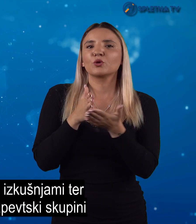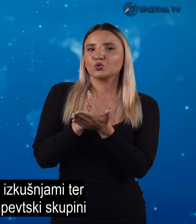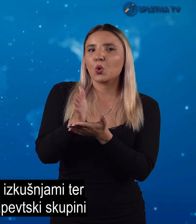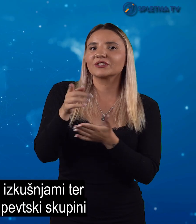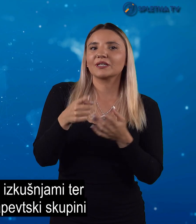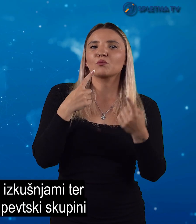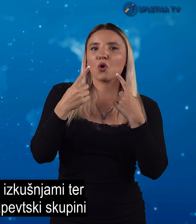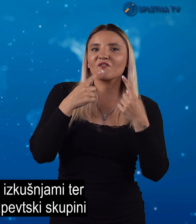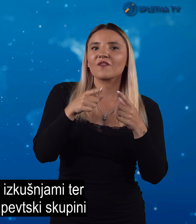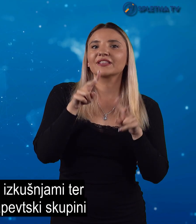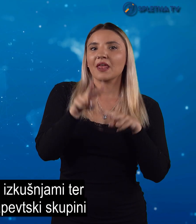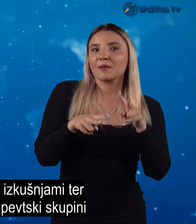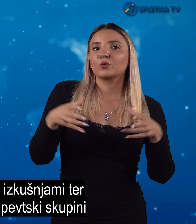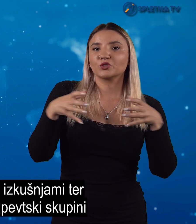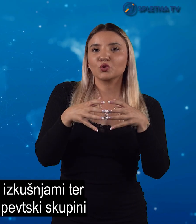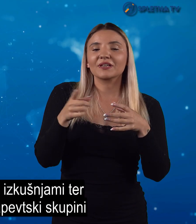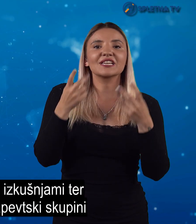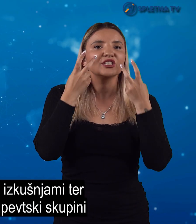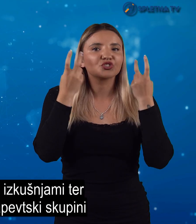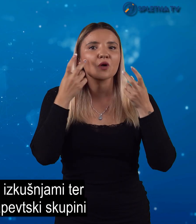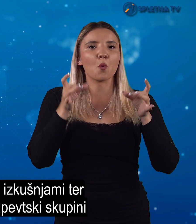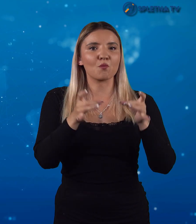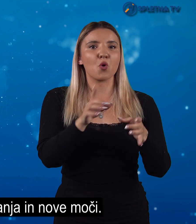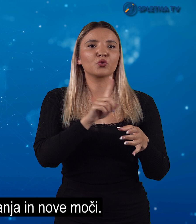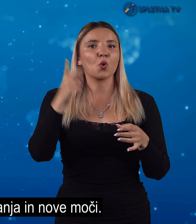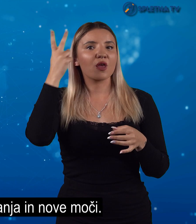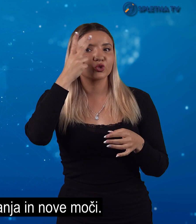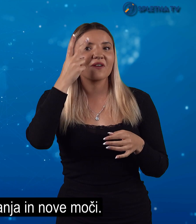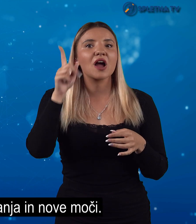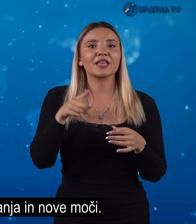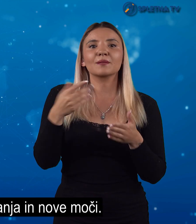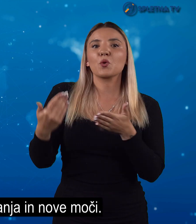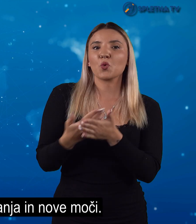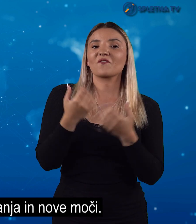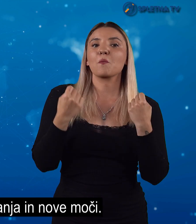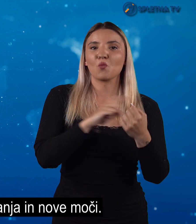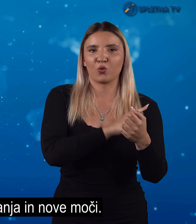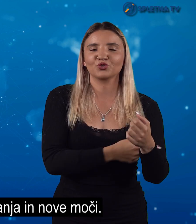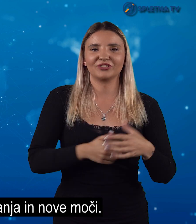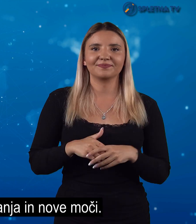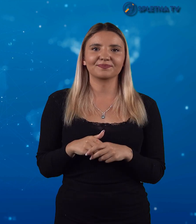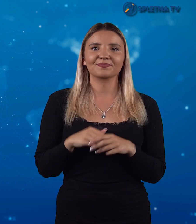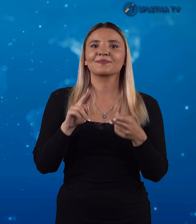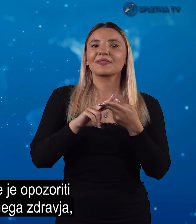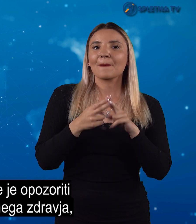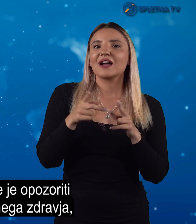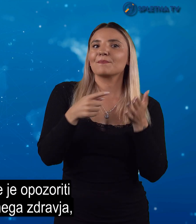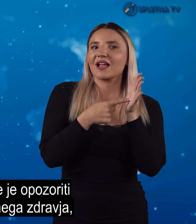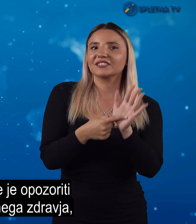izkušnjami ter skozi pogovor v terapevtski skupini iščejo pot do razumevanja in nove moči. Namen predstave